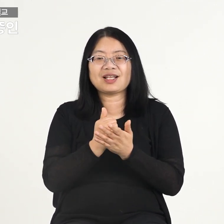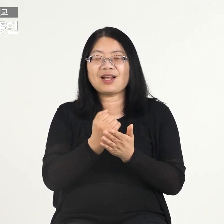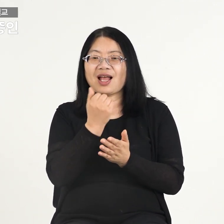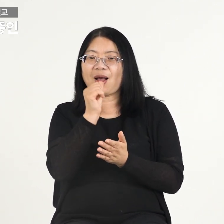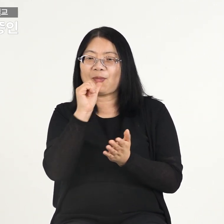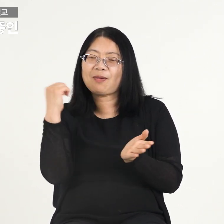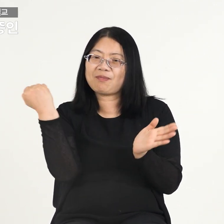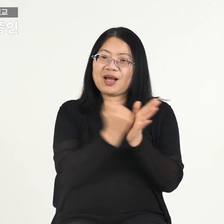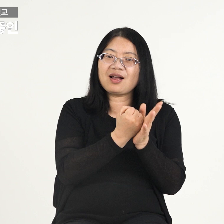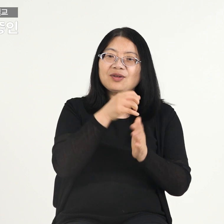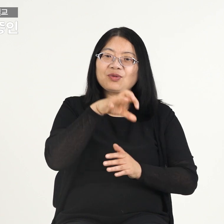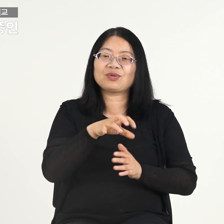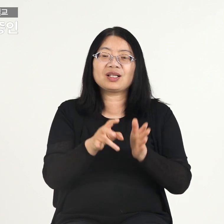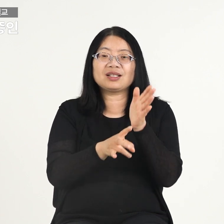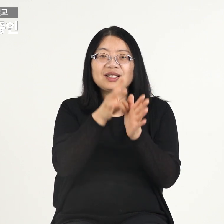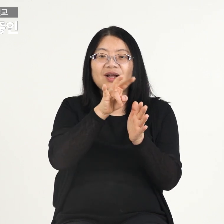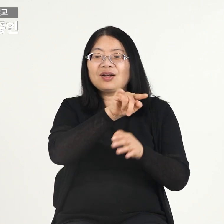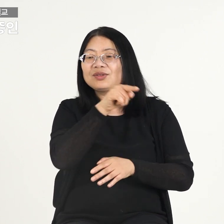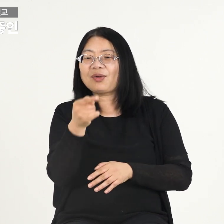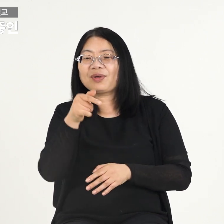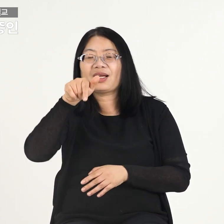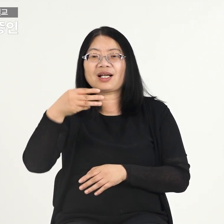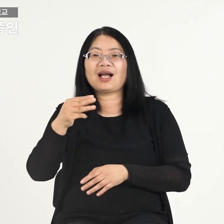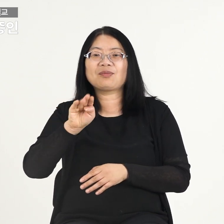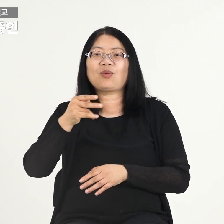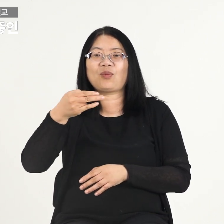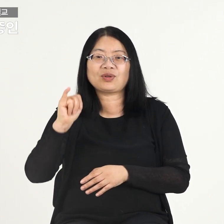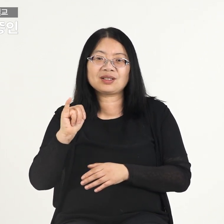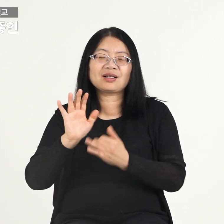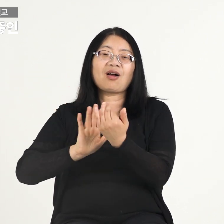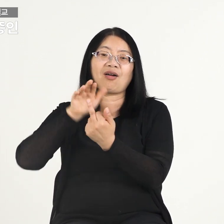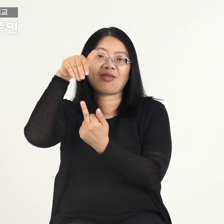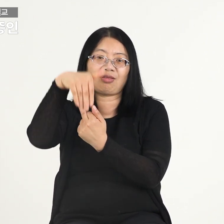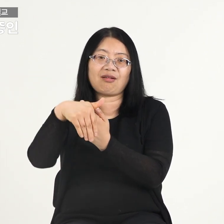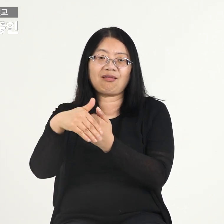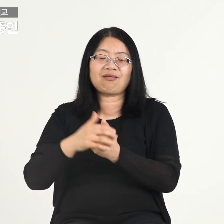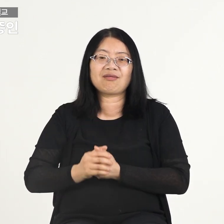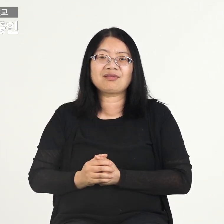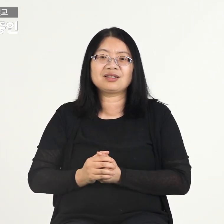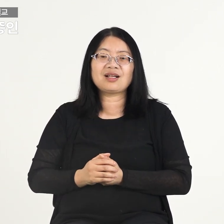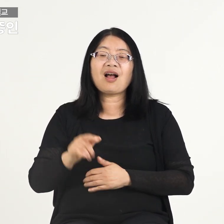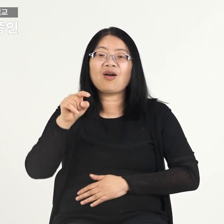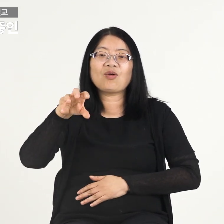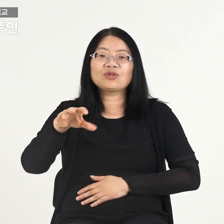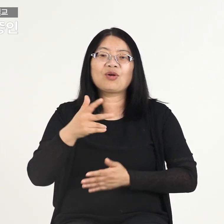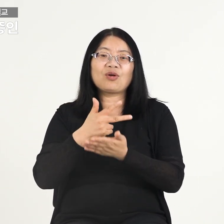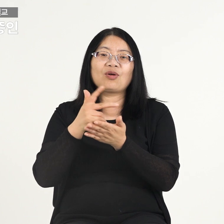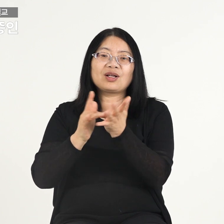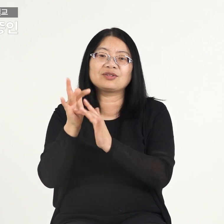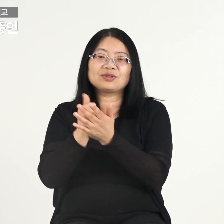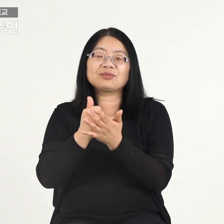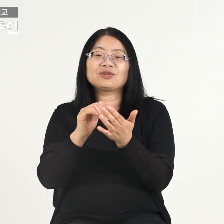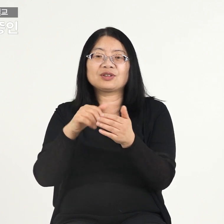못 박힌 곳은 예루살렘 옆에 갈보리 언덕이에요. 거기에서 주님이 죽으셨다고요.